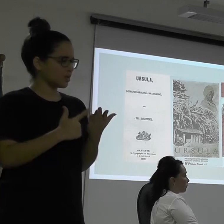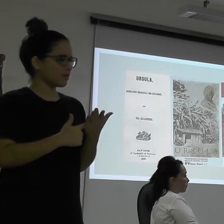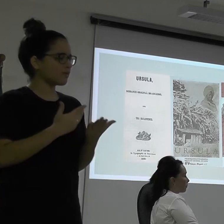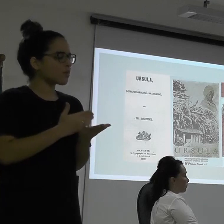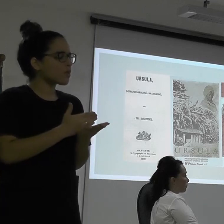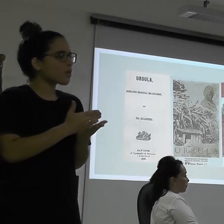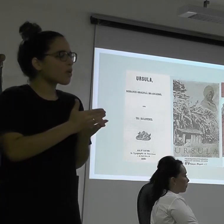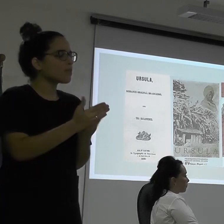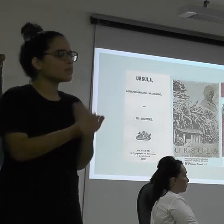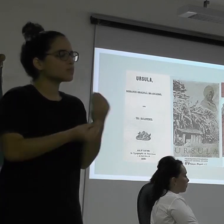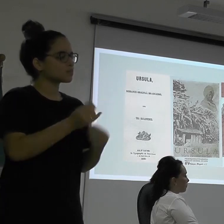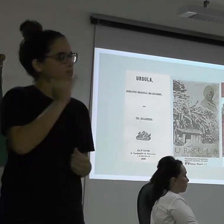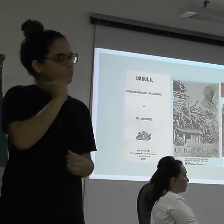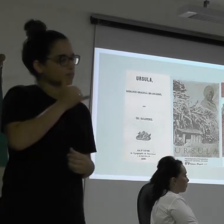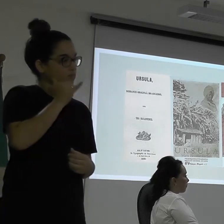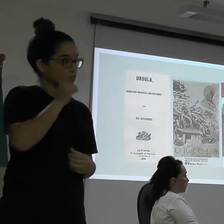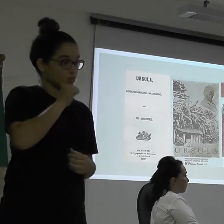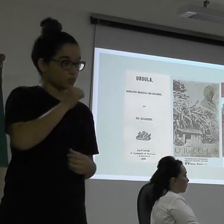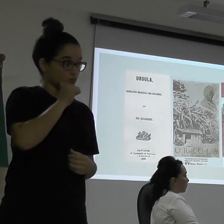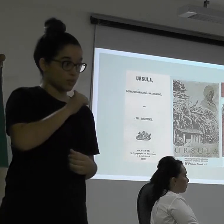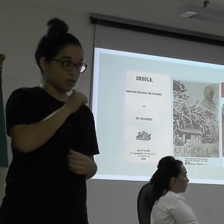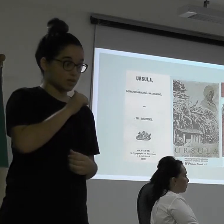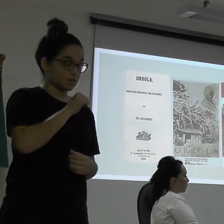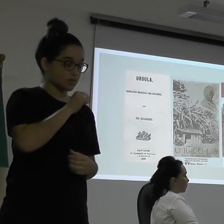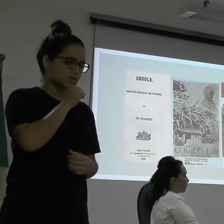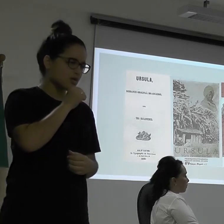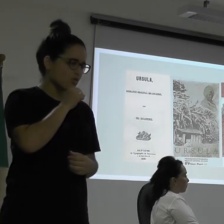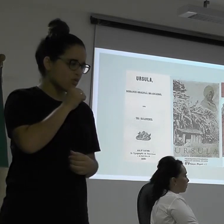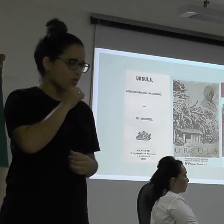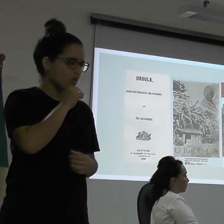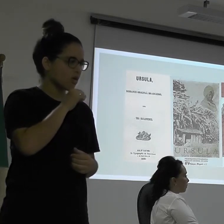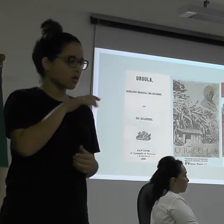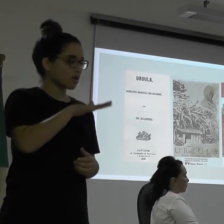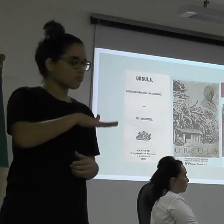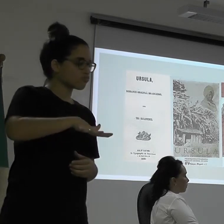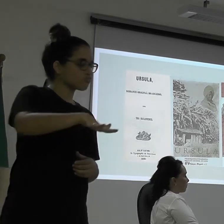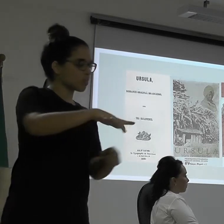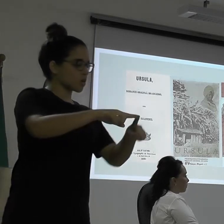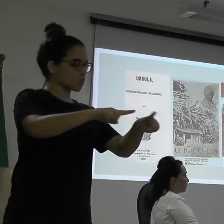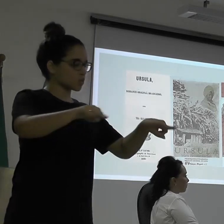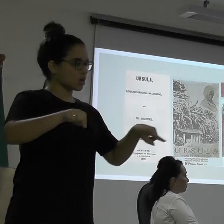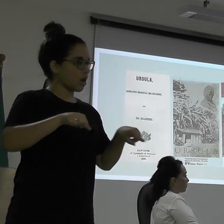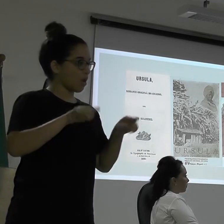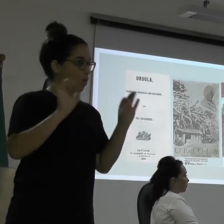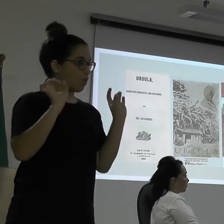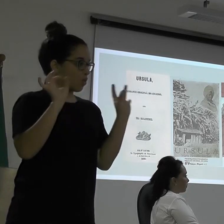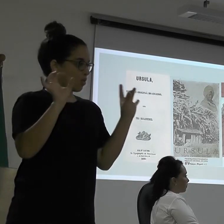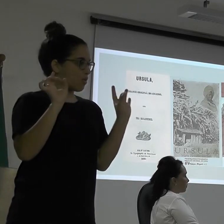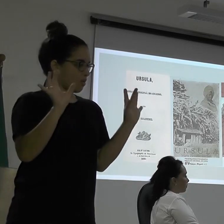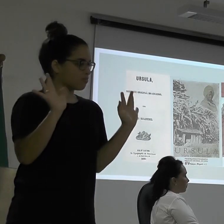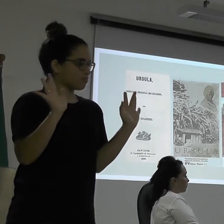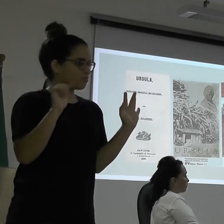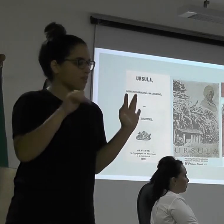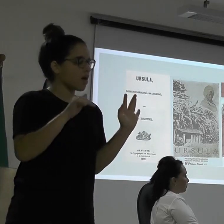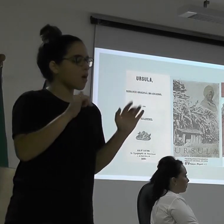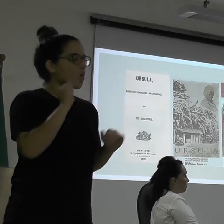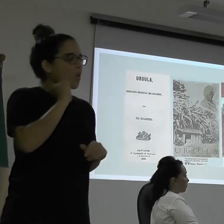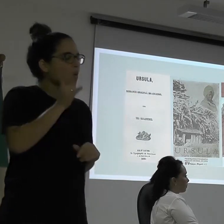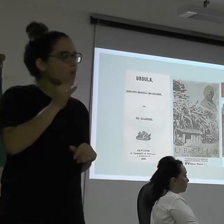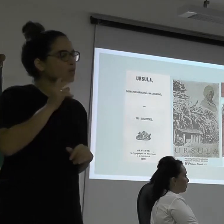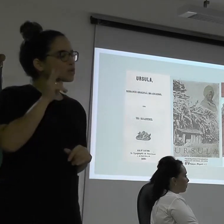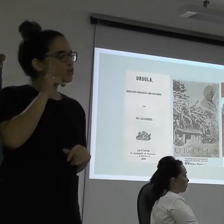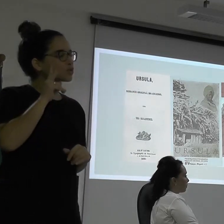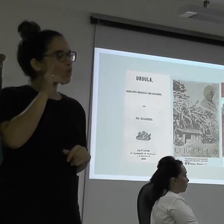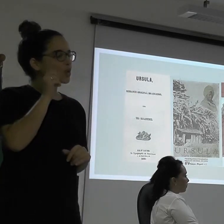inicia-se pela narrativa de uma senhora que, em meio a um salão nobre, conta a triste sorte da escrava Joana, que